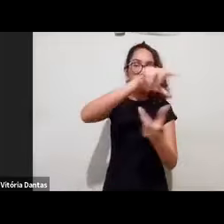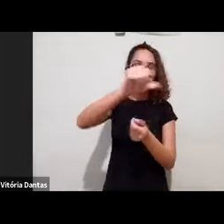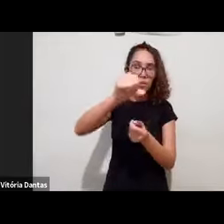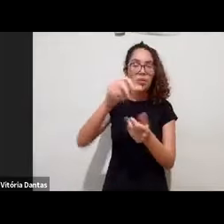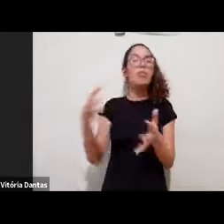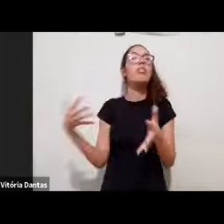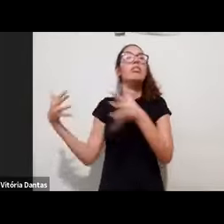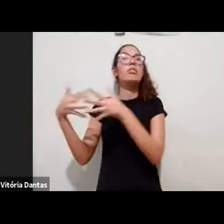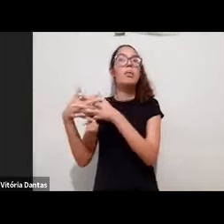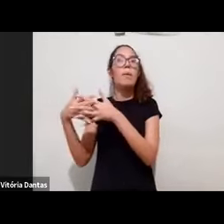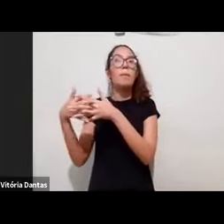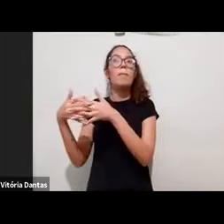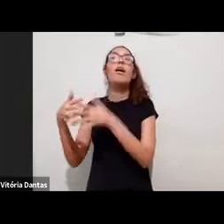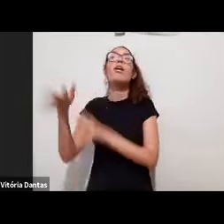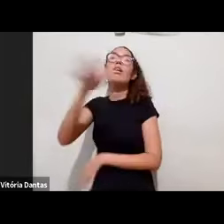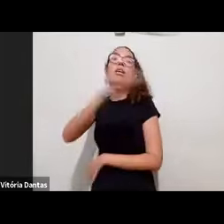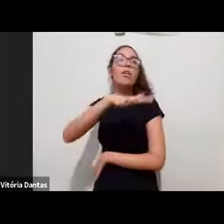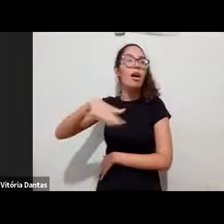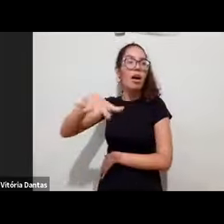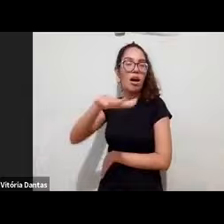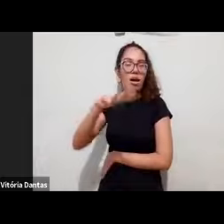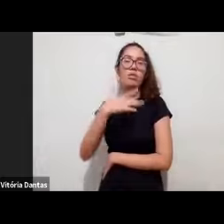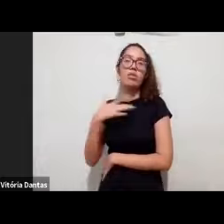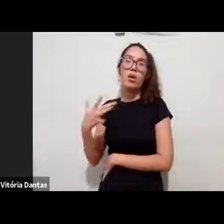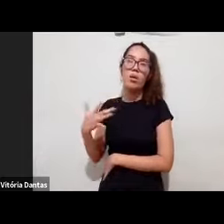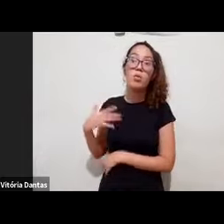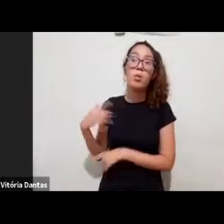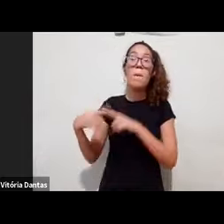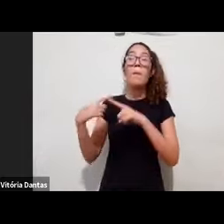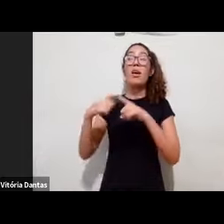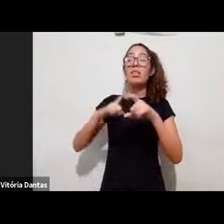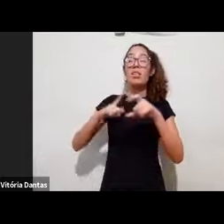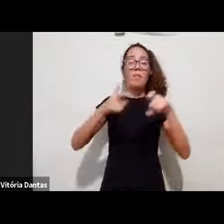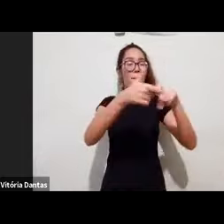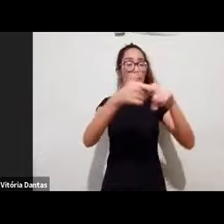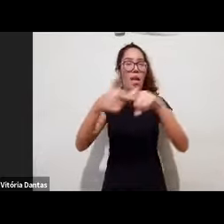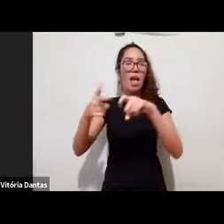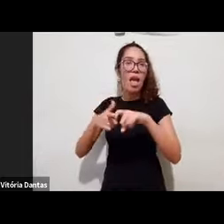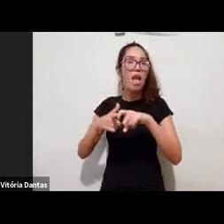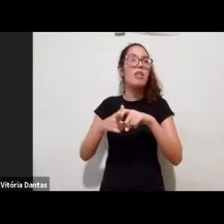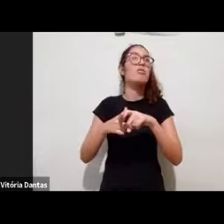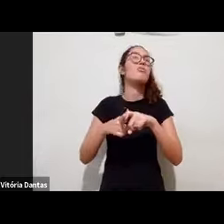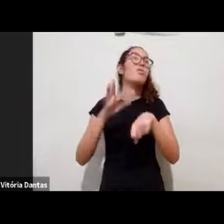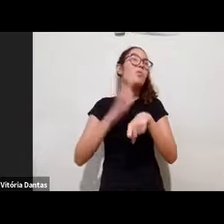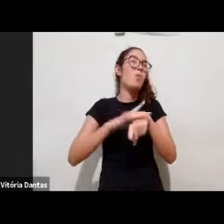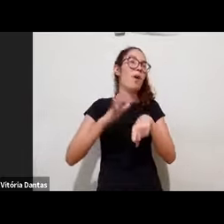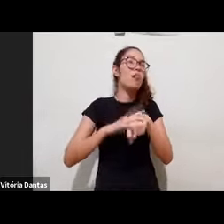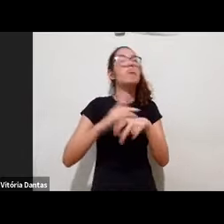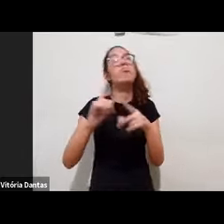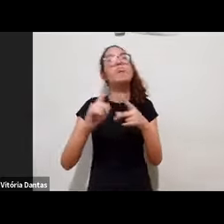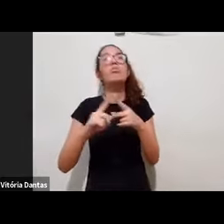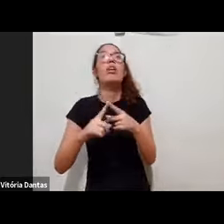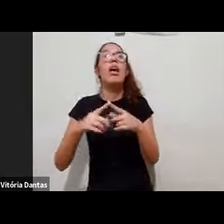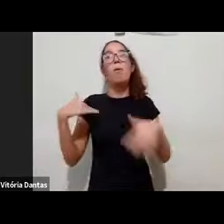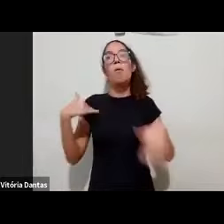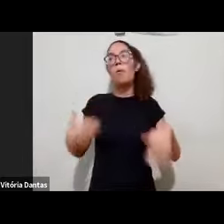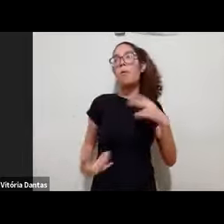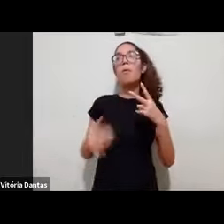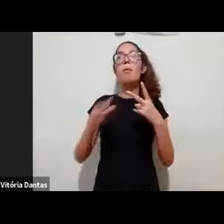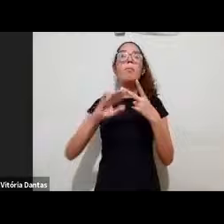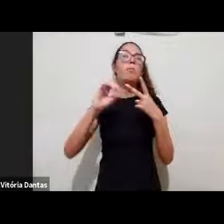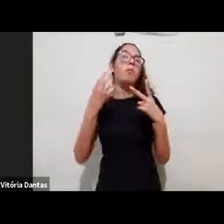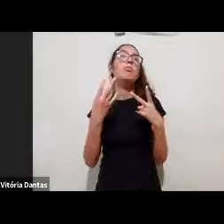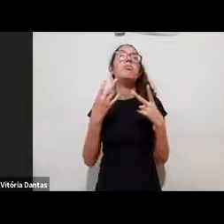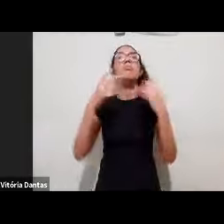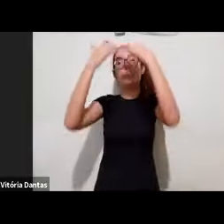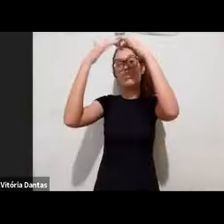quantidade de profissionais da saúde adoecidos psicamente, mentalmente, né, são muitos, né? Em meio a toda a situação da